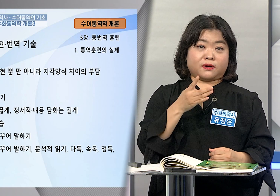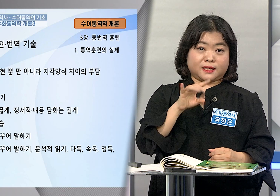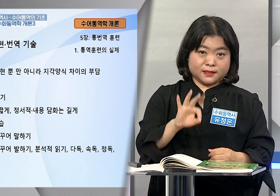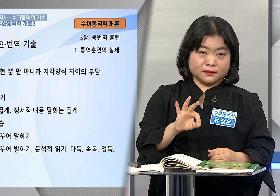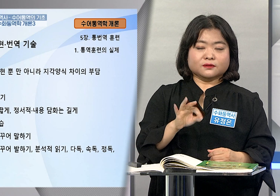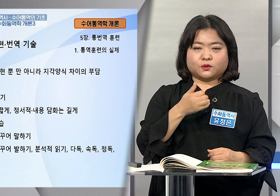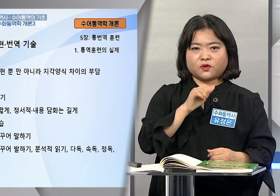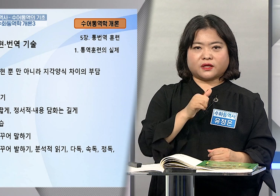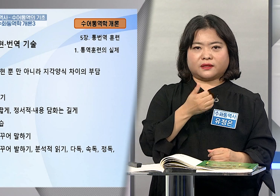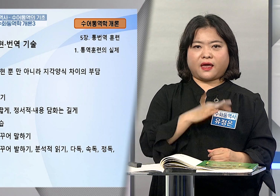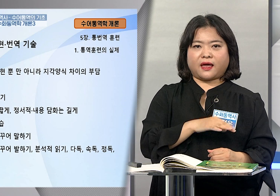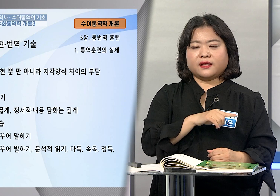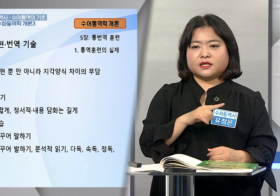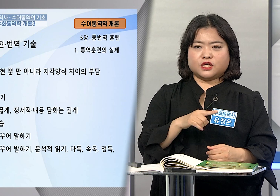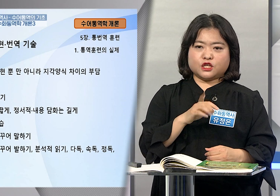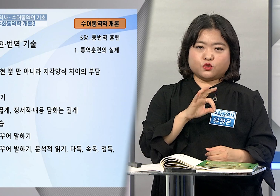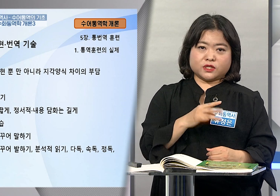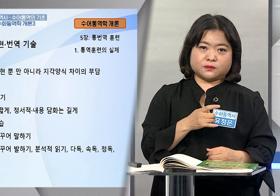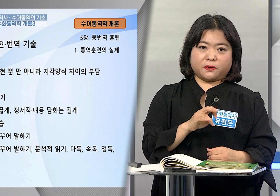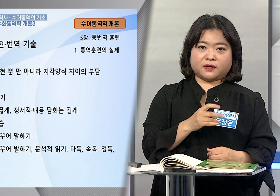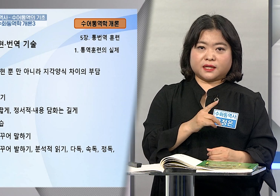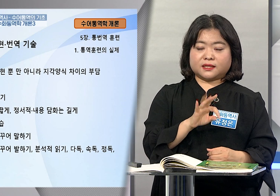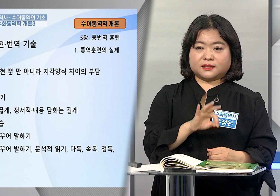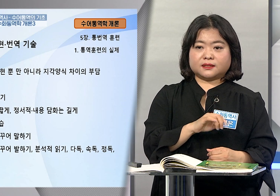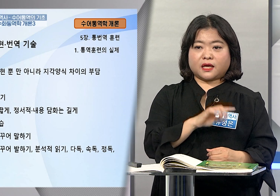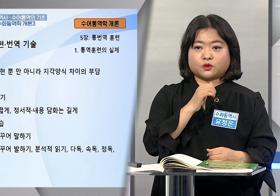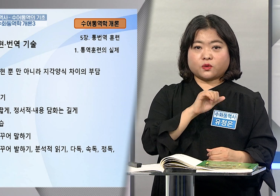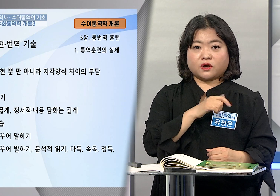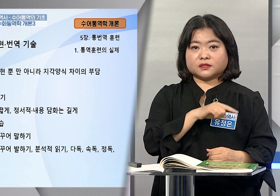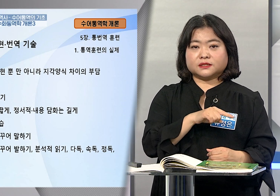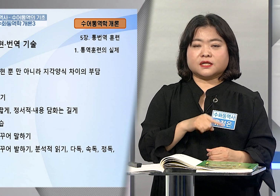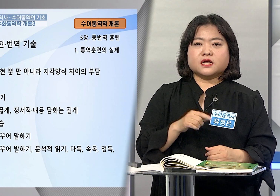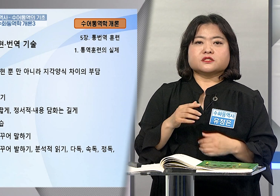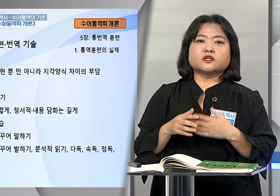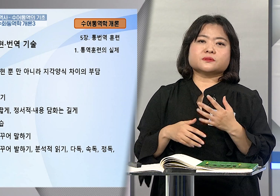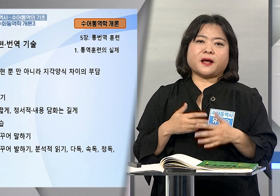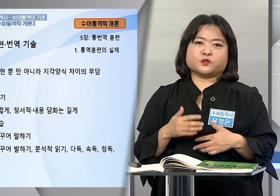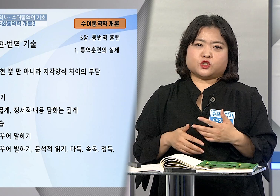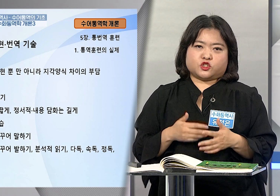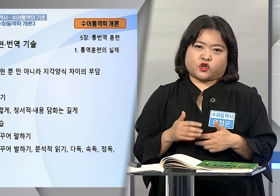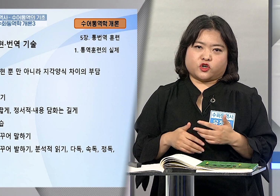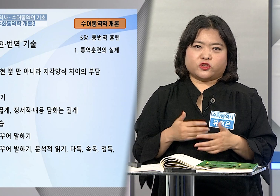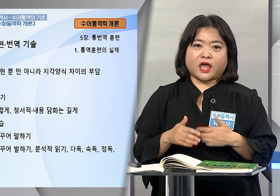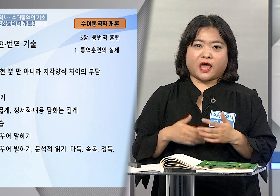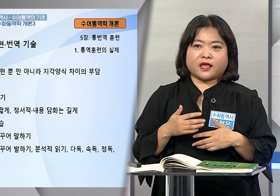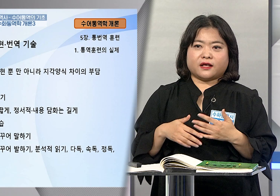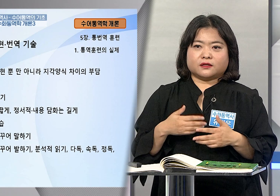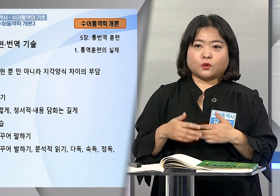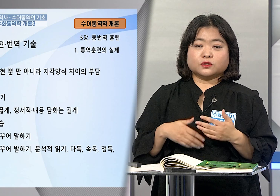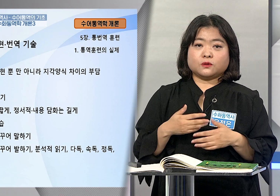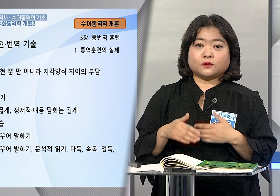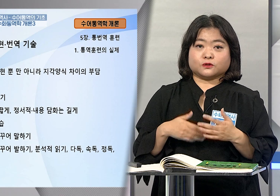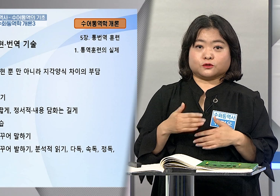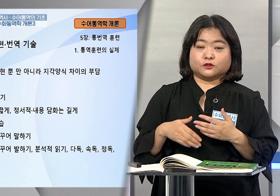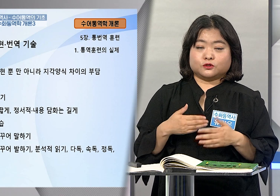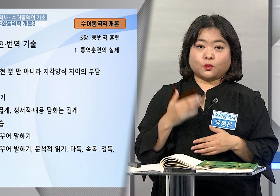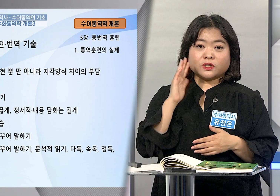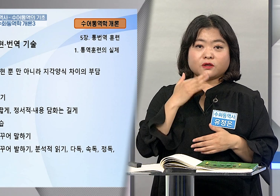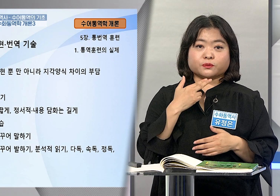휘스퍼링 통역인데 이 휘스퍼링의 통역을 연습할 수 있죠. 네, 동시 통역으로. 농인이